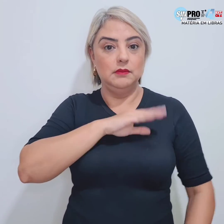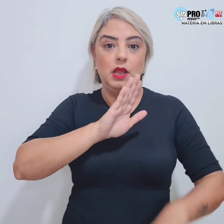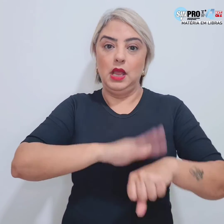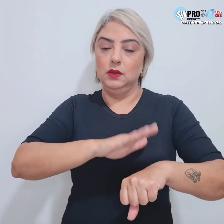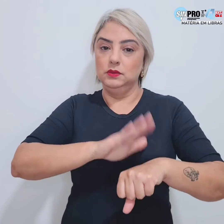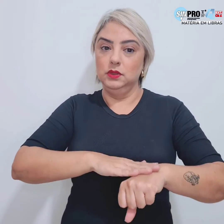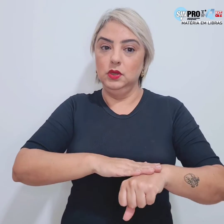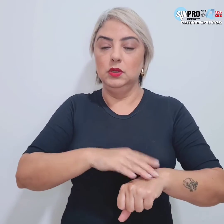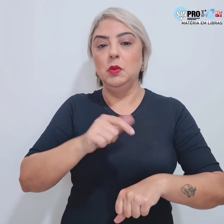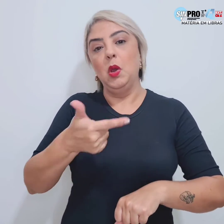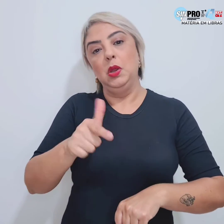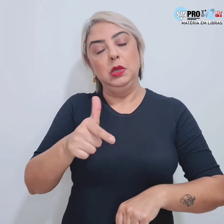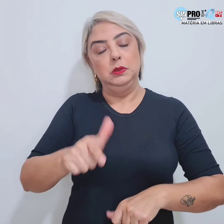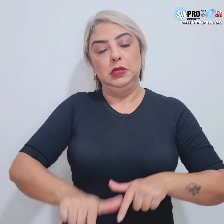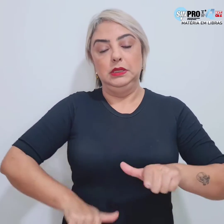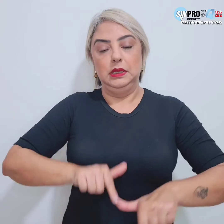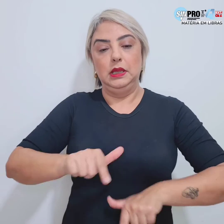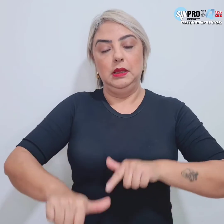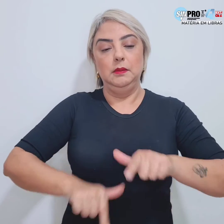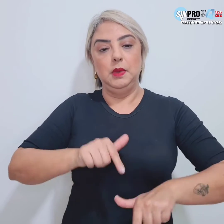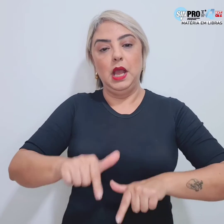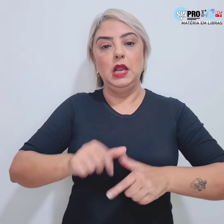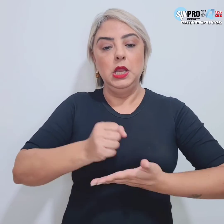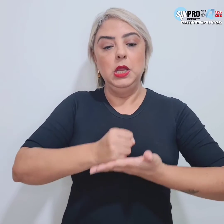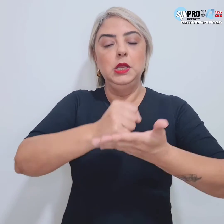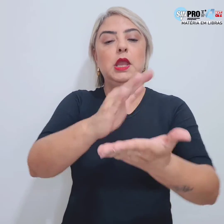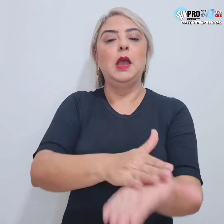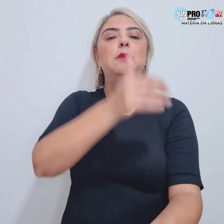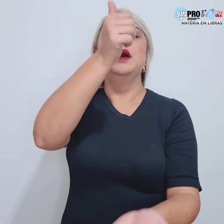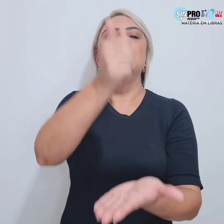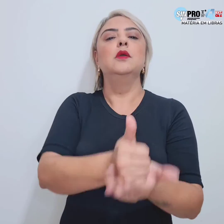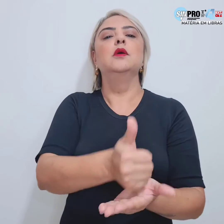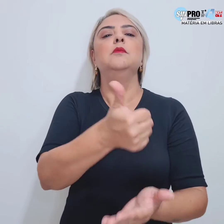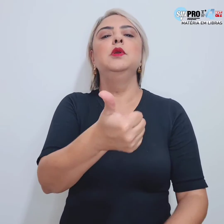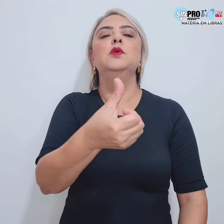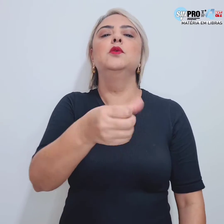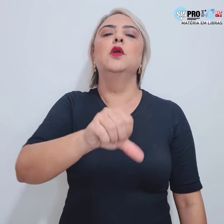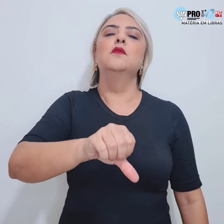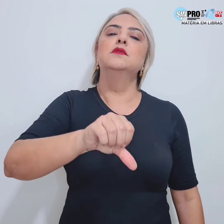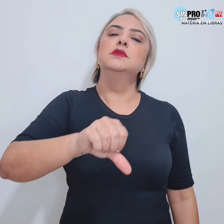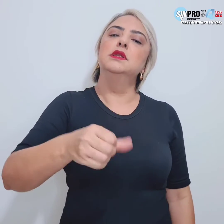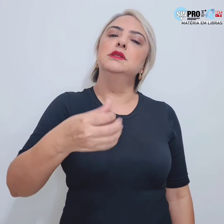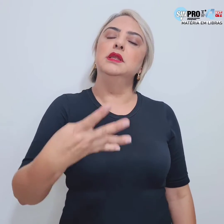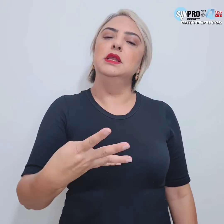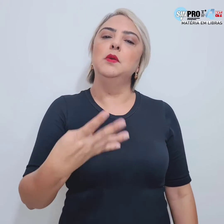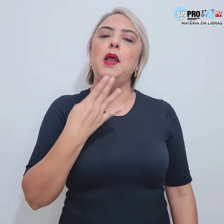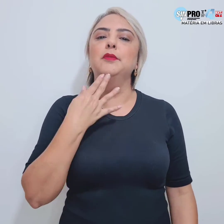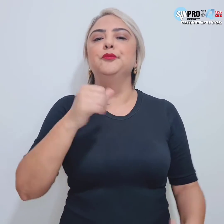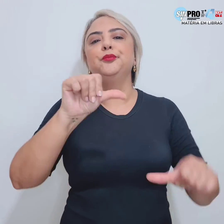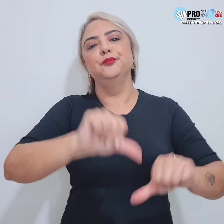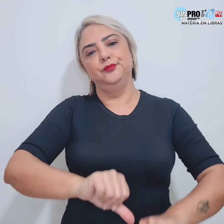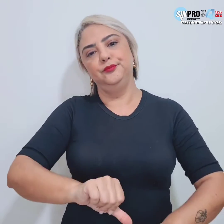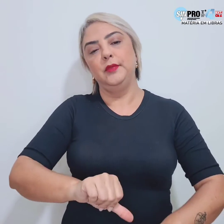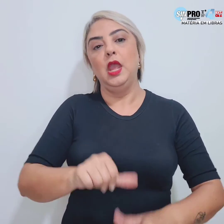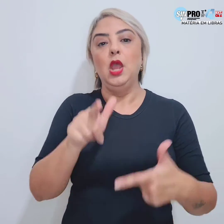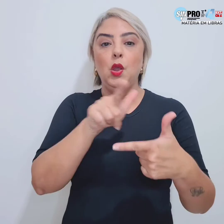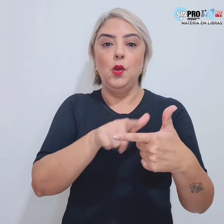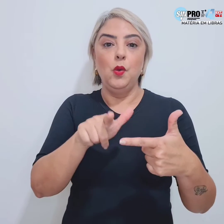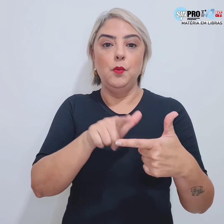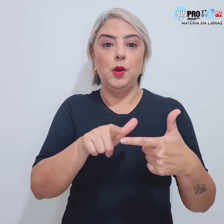ou desempregada, que apoiou o golpe de 1964 e se deu mal, com a crise do petróleo,